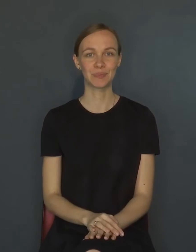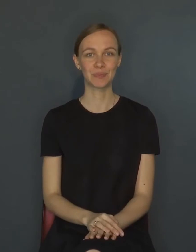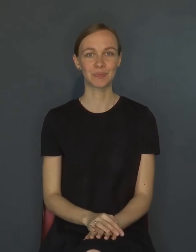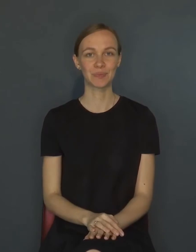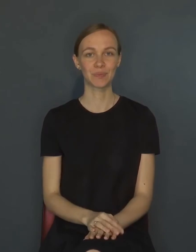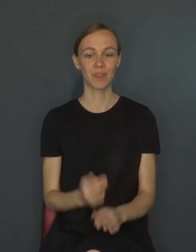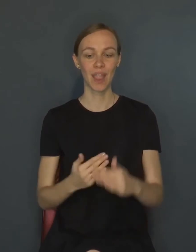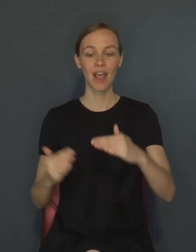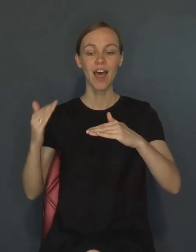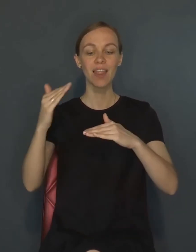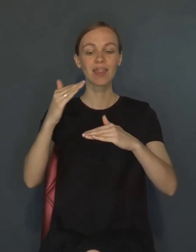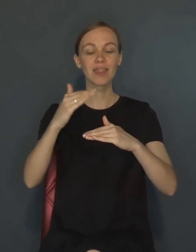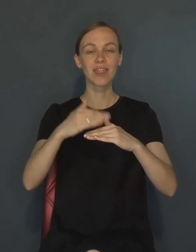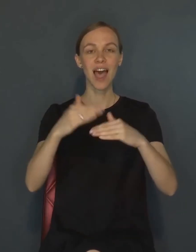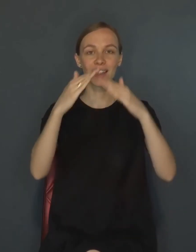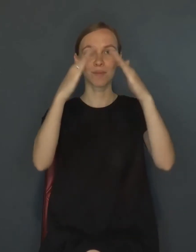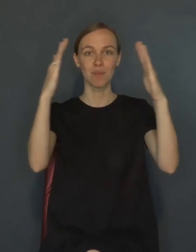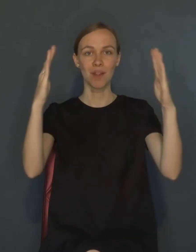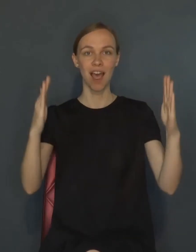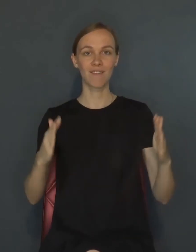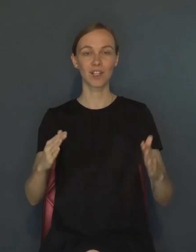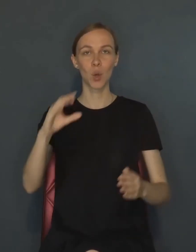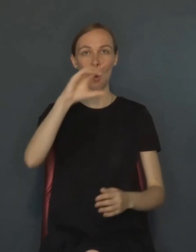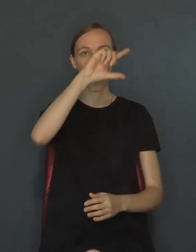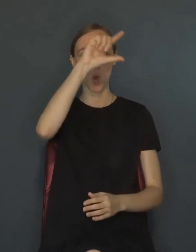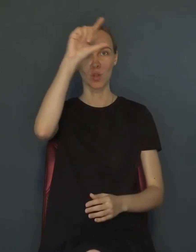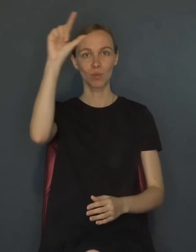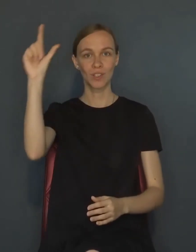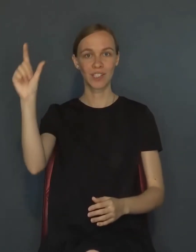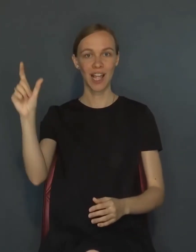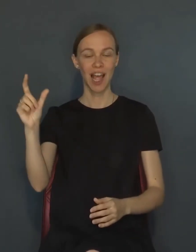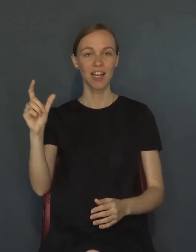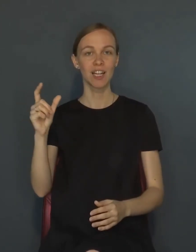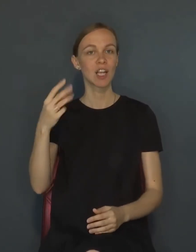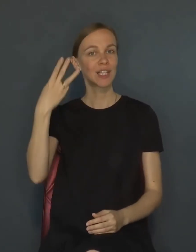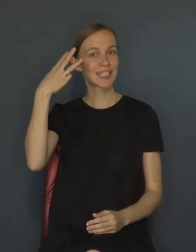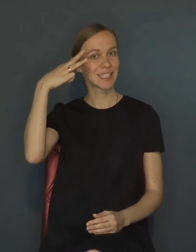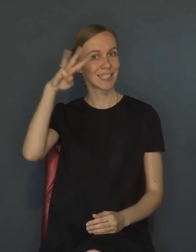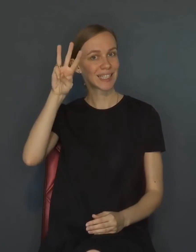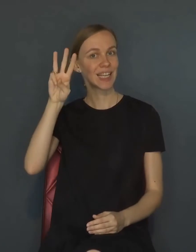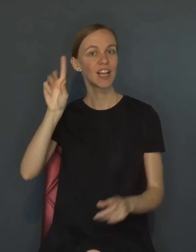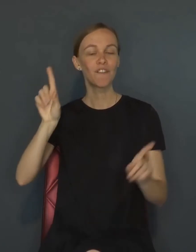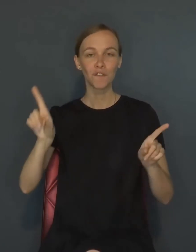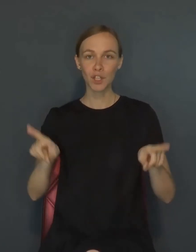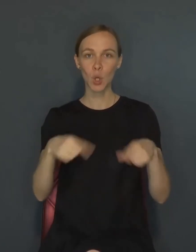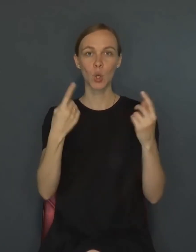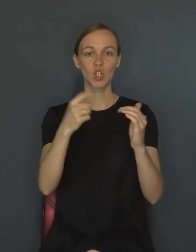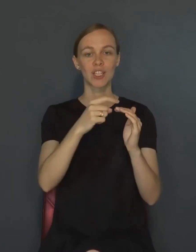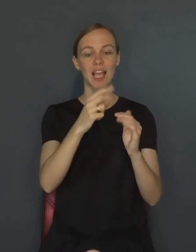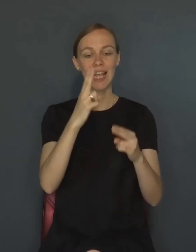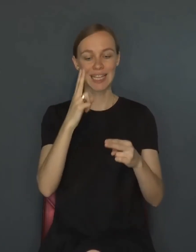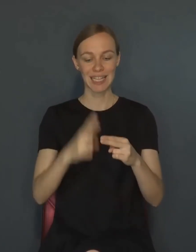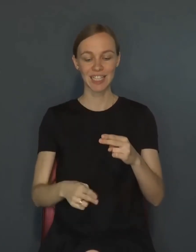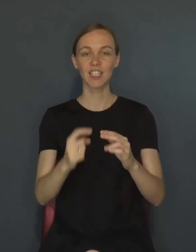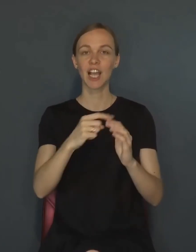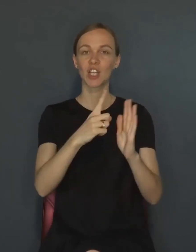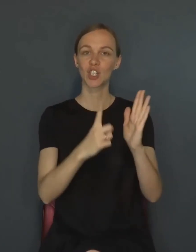Надбравний корпус із порталом у стилі відродження кінця 16-го, початку